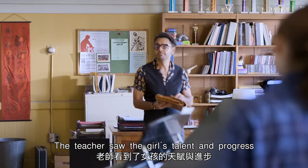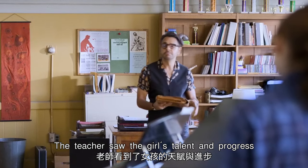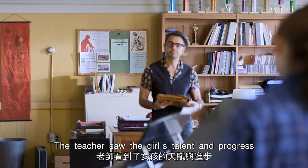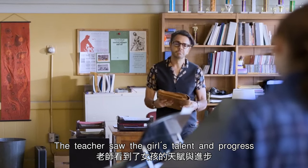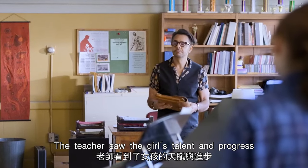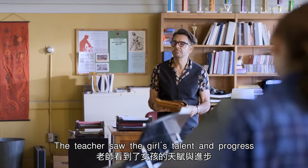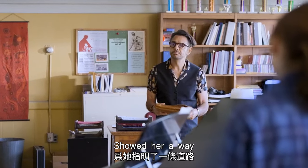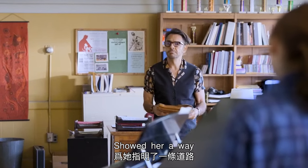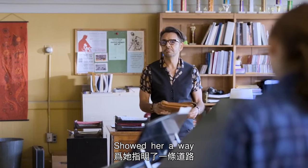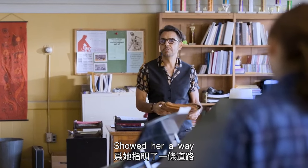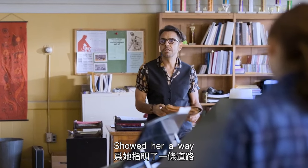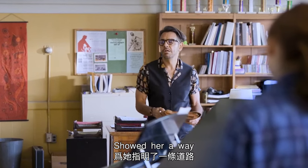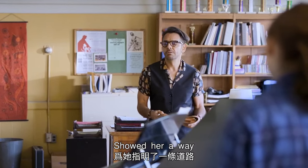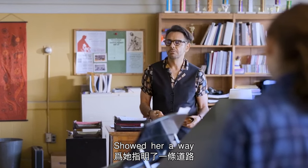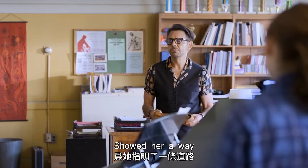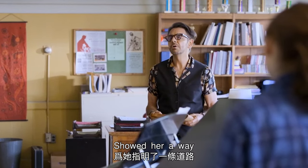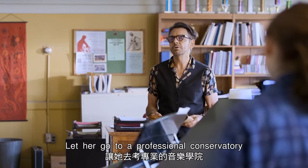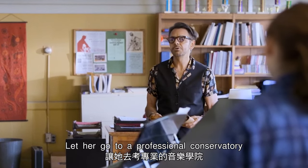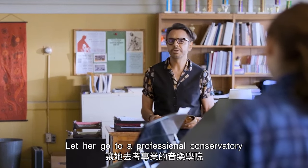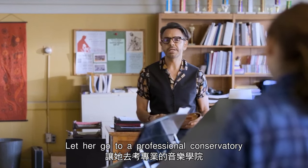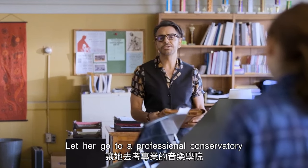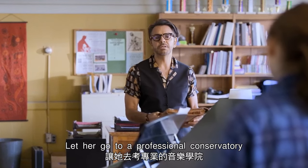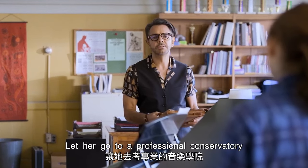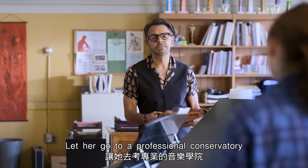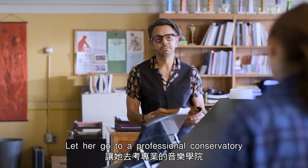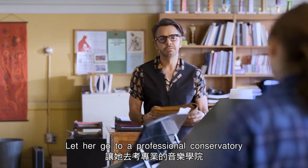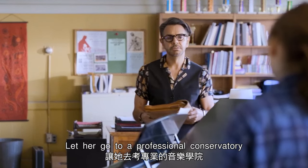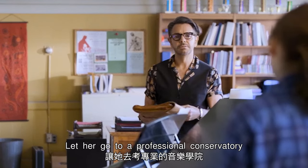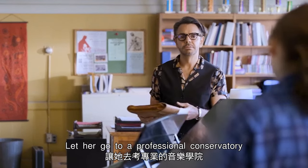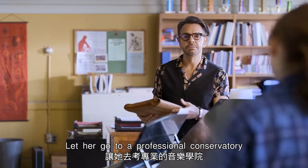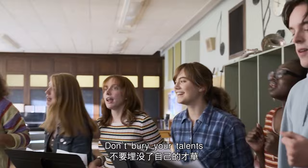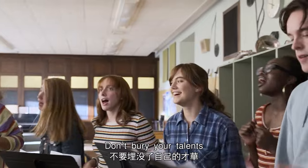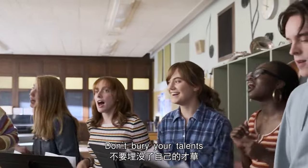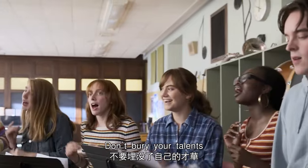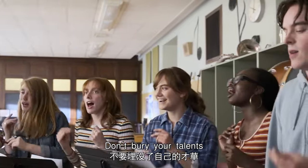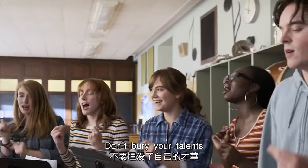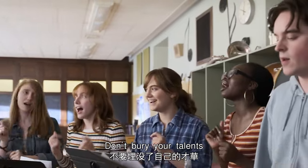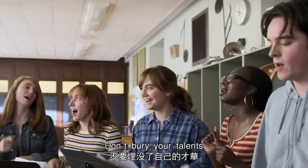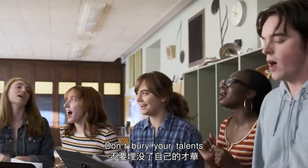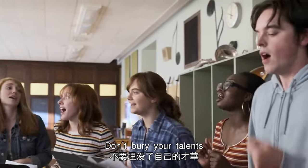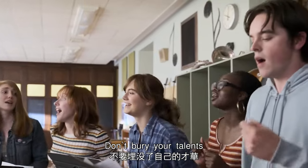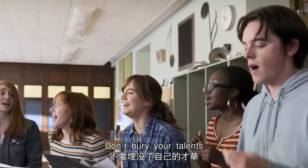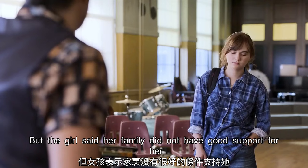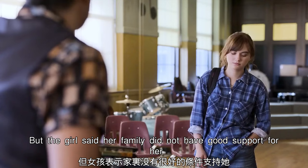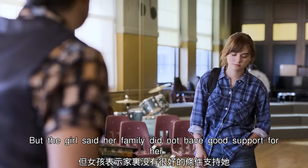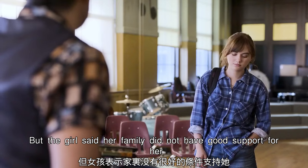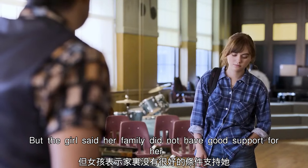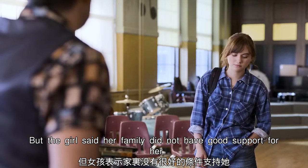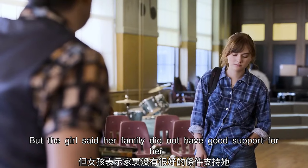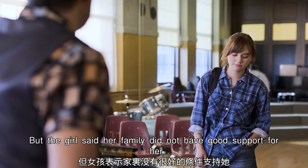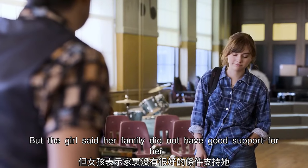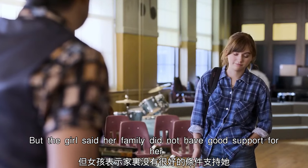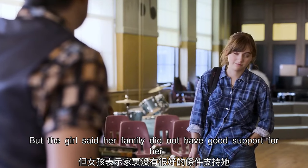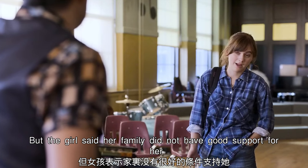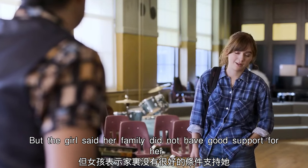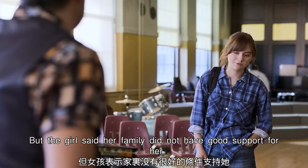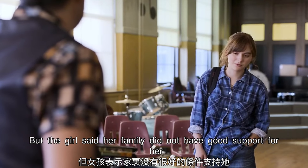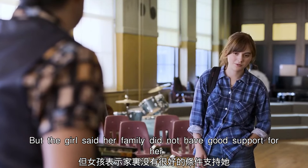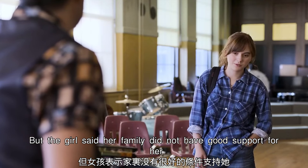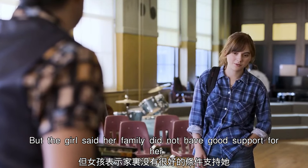天赋与进步为她指明了一条道路让她去考专业的音乐学院不要埋没了自己的才华但女孩表示家里没有很好的条件支持她